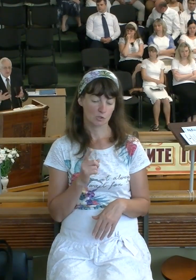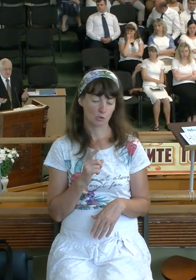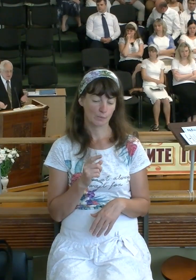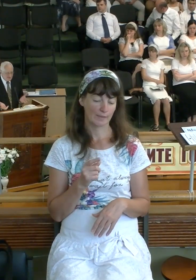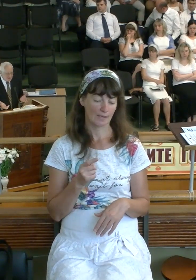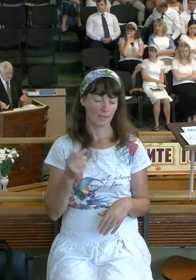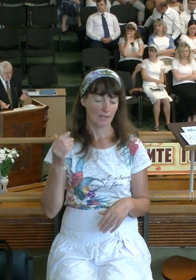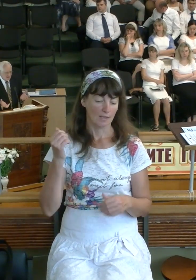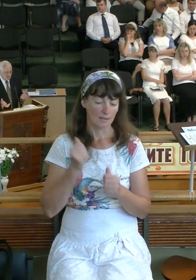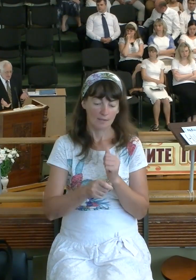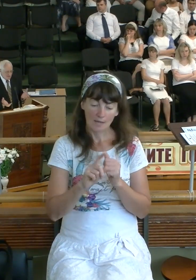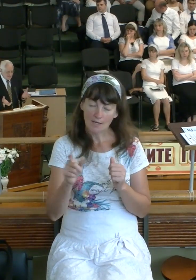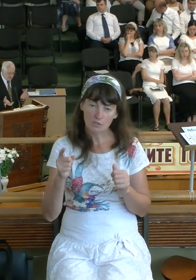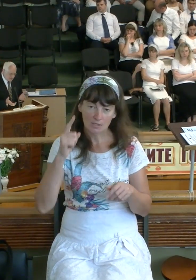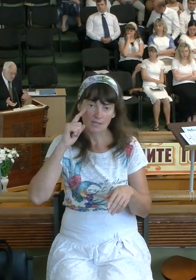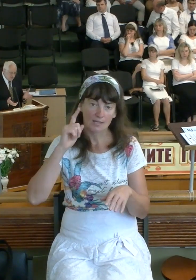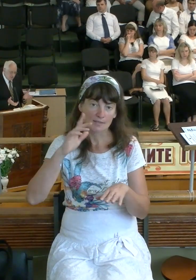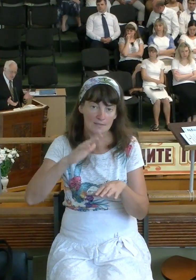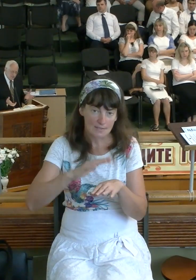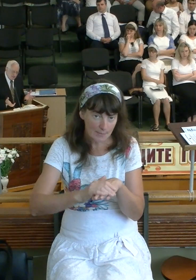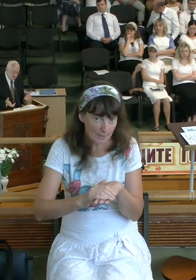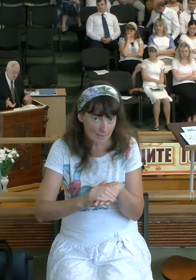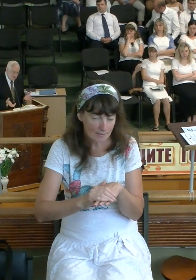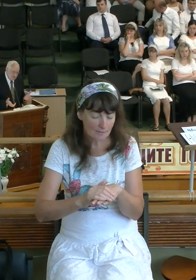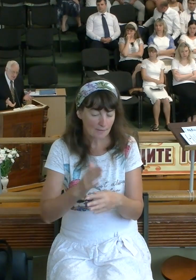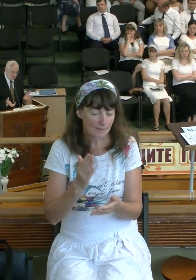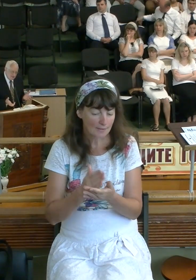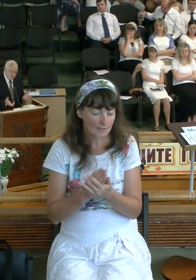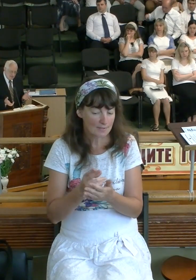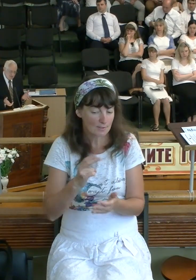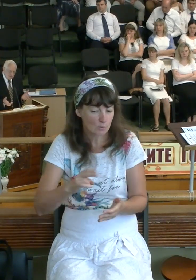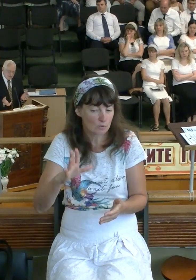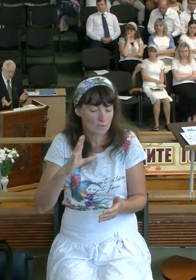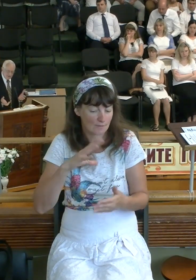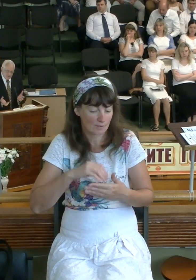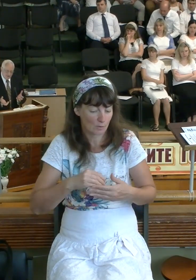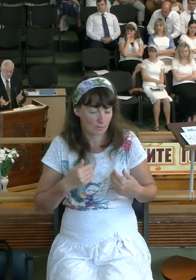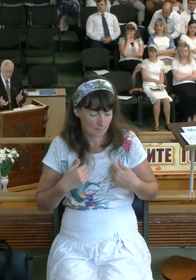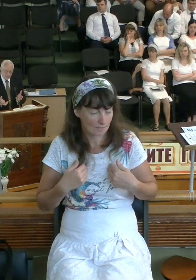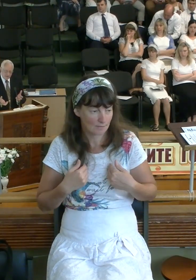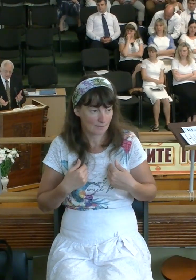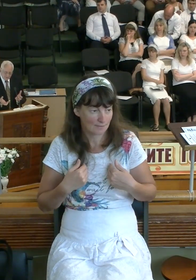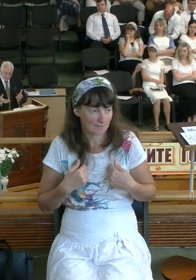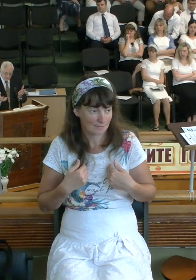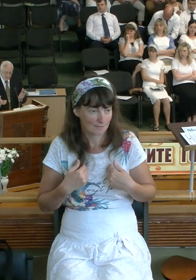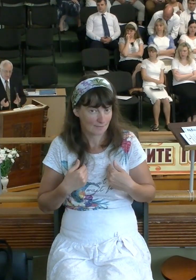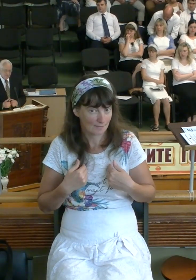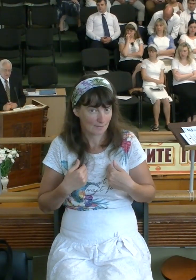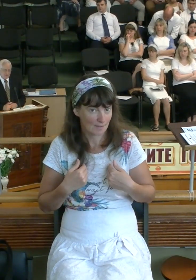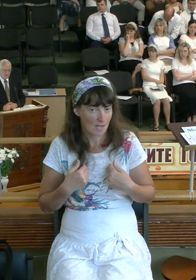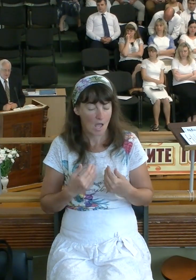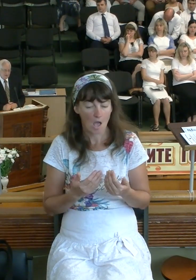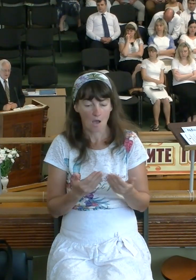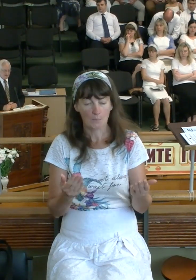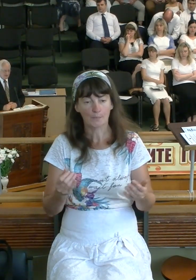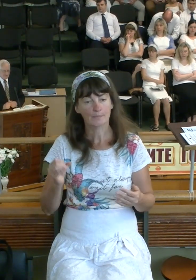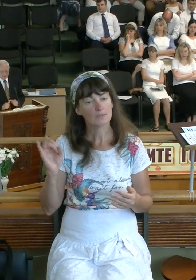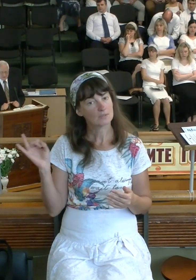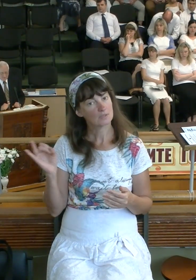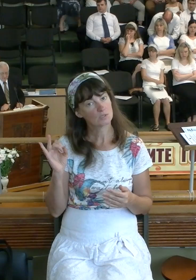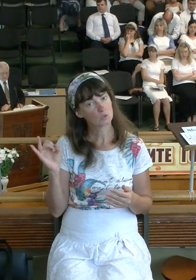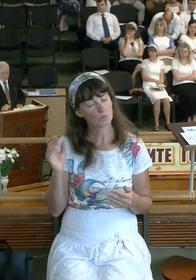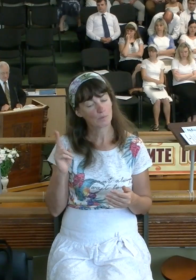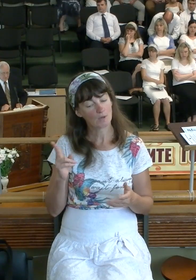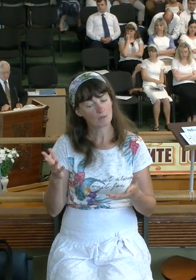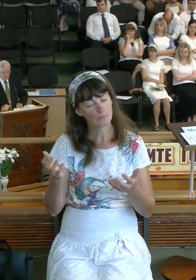как сохранить. Вас интересуют эти вопросы? Друзья, дорогие, нас интересуют.